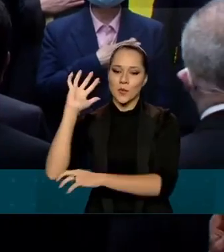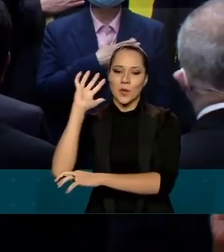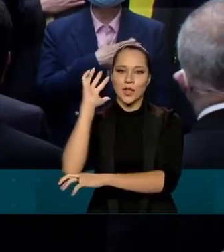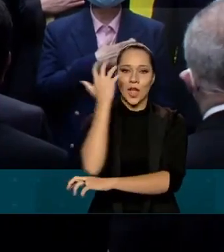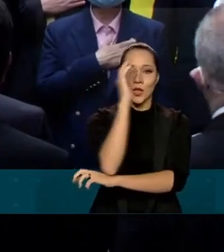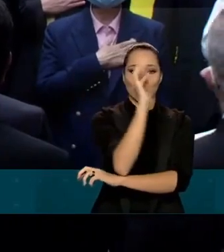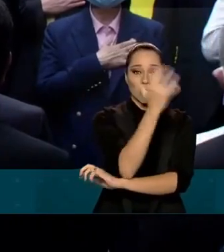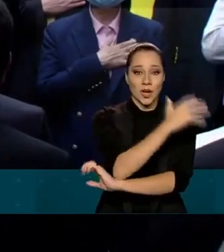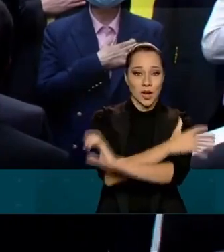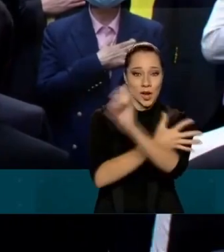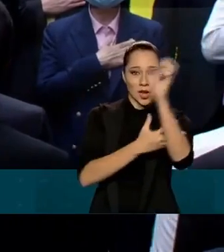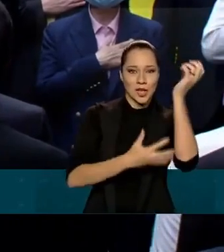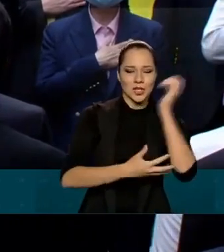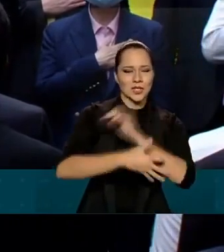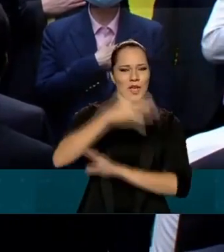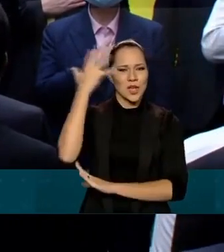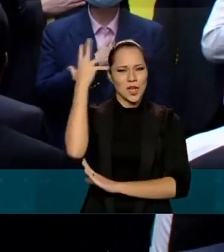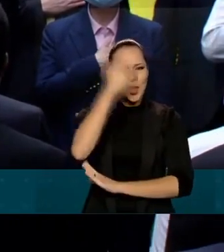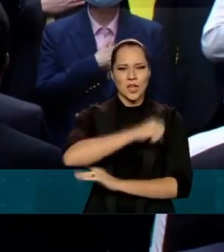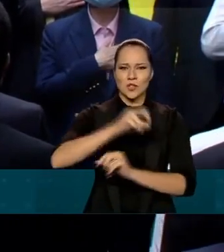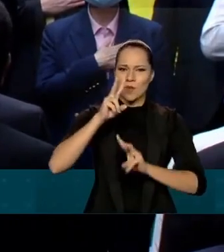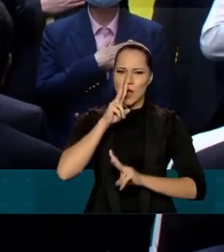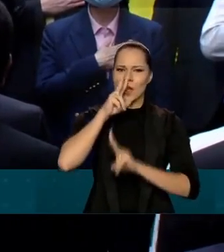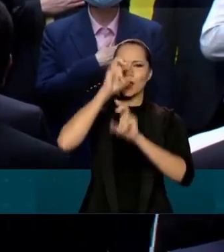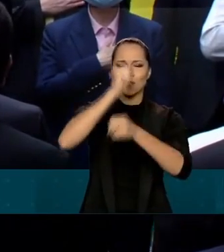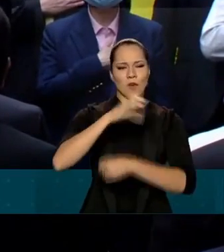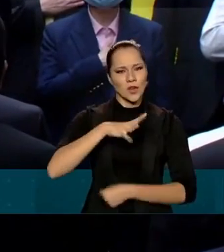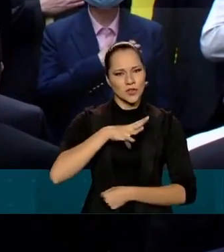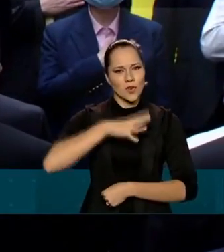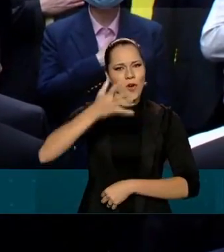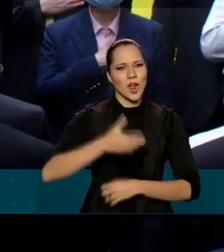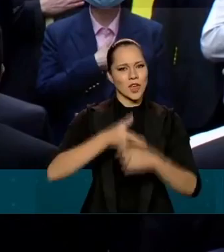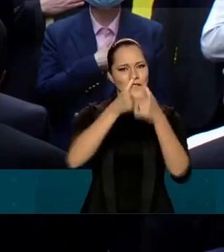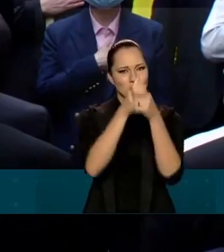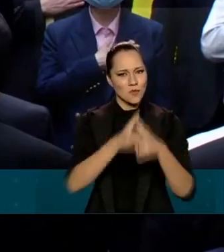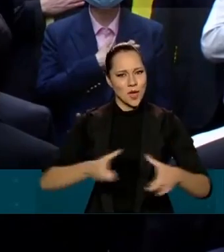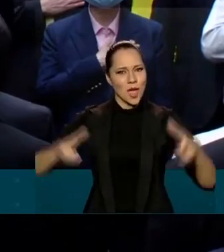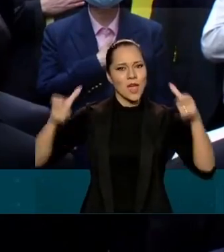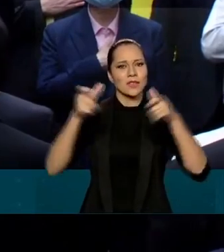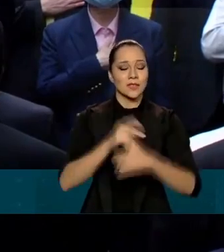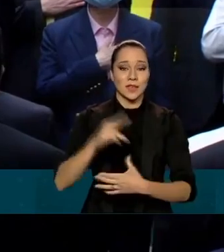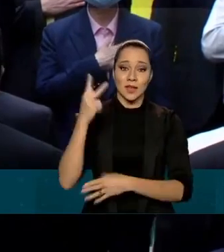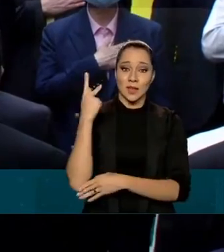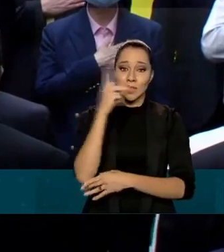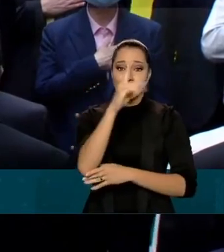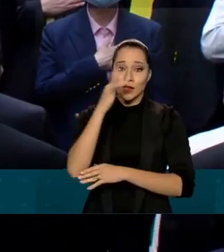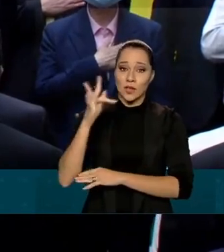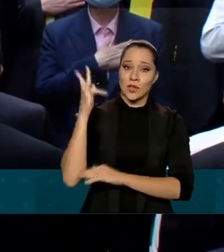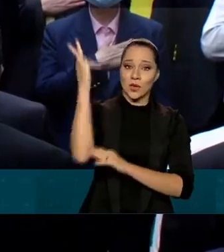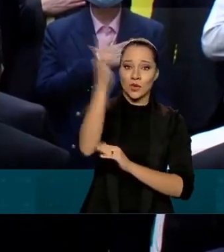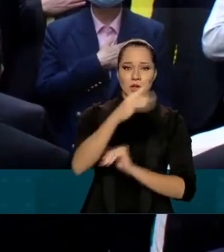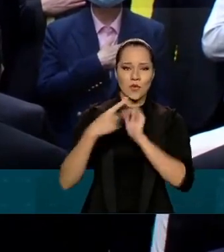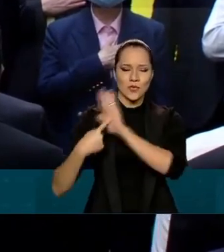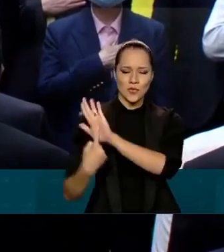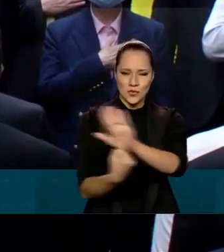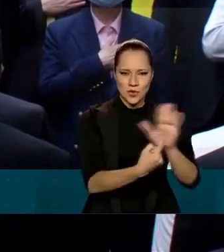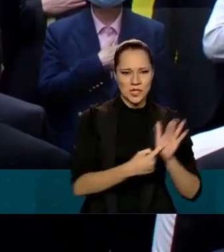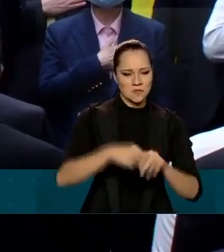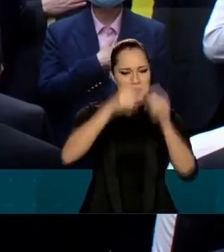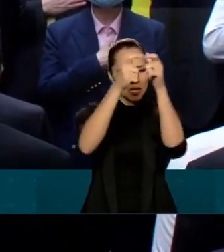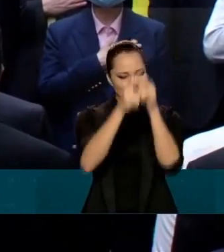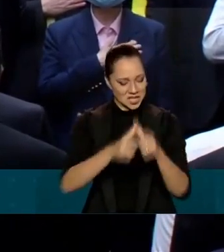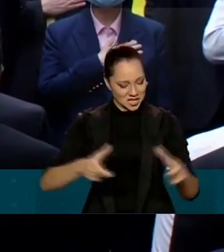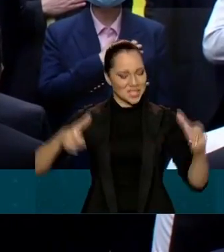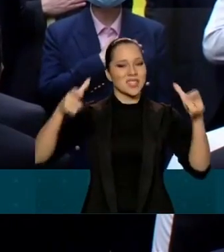pela própria natureza, és bela, és forte, envolve do poderoso, e o teu